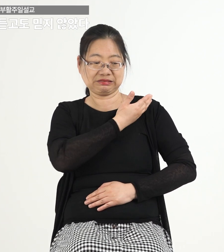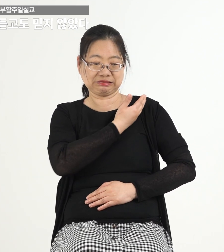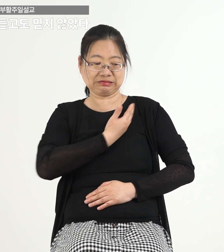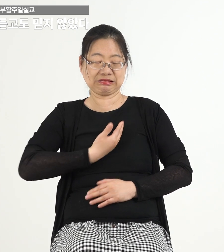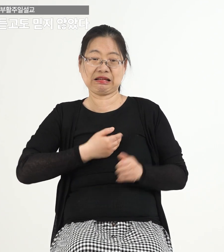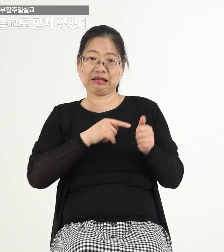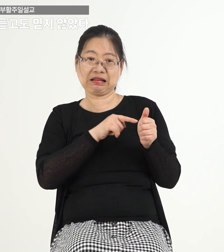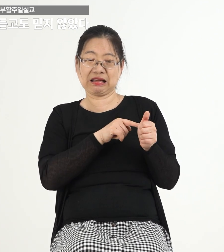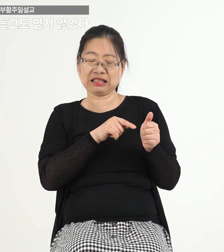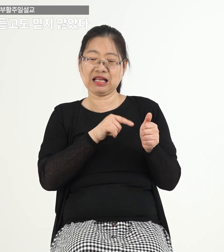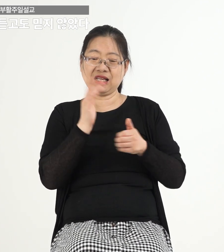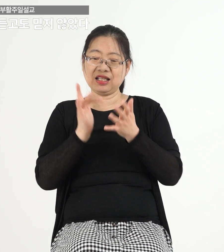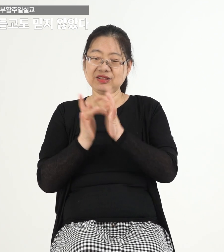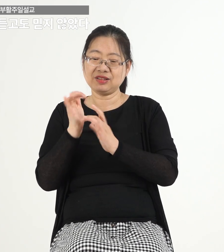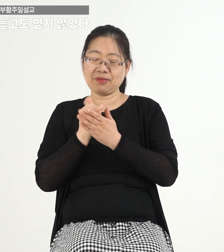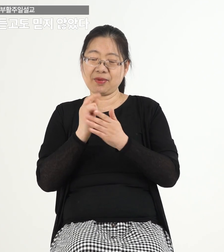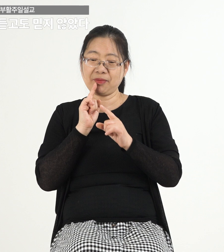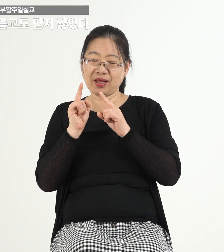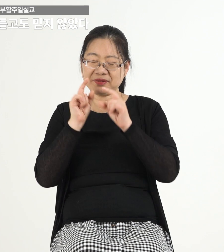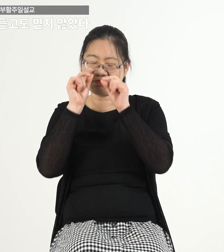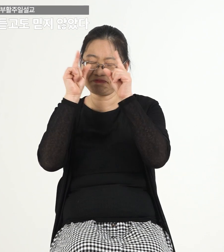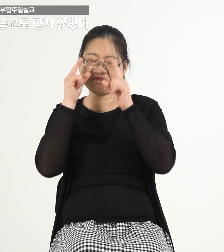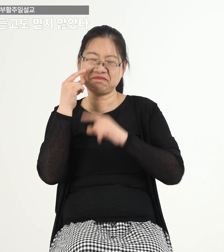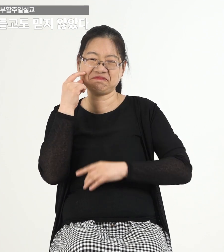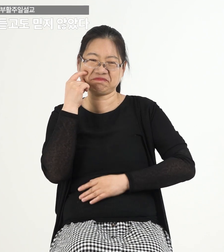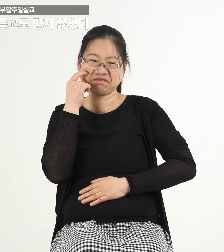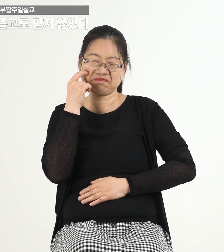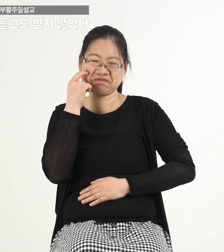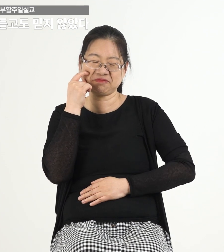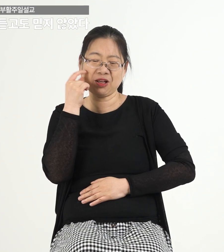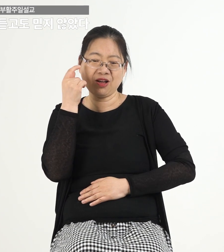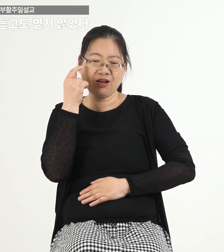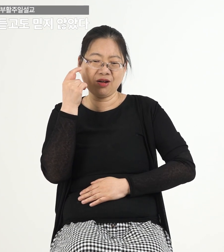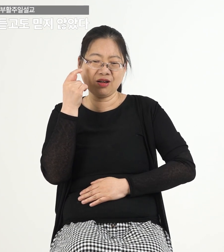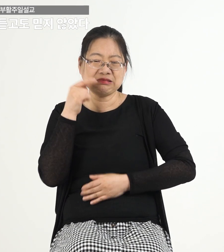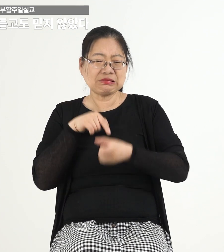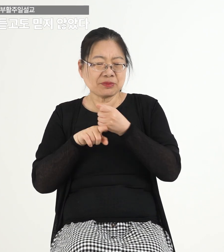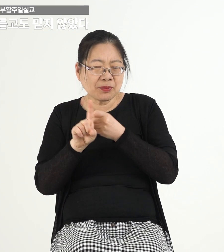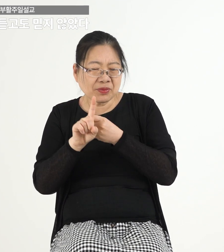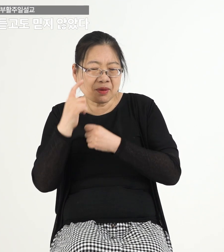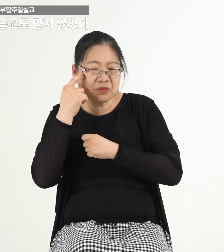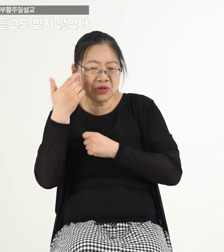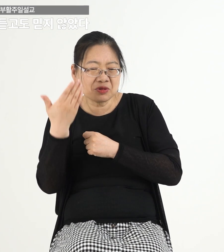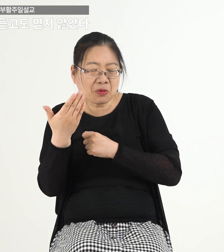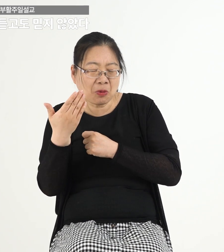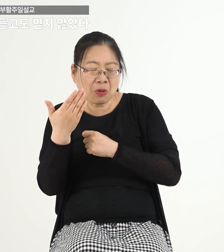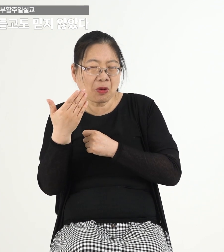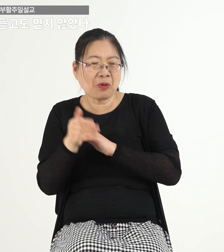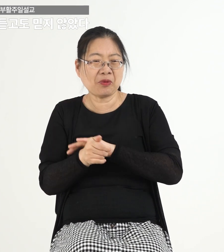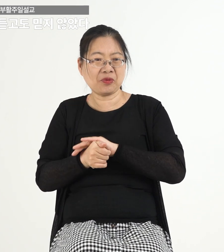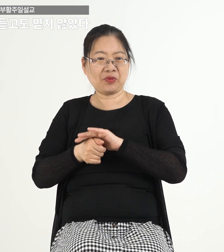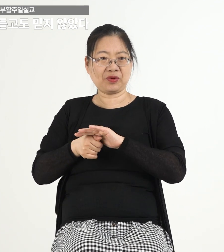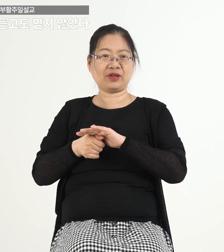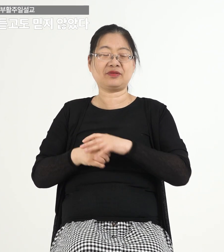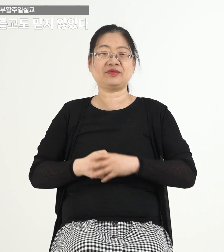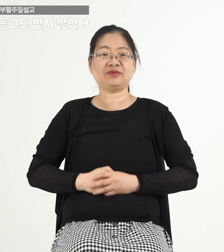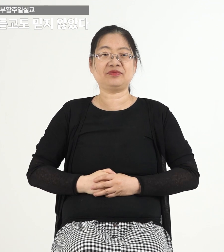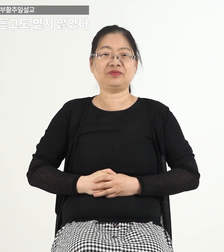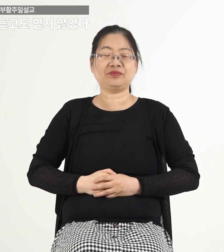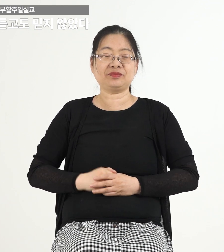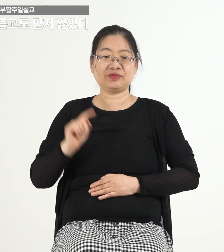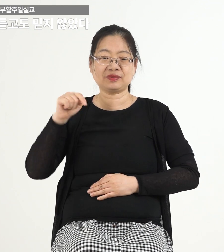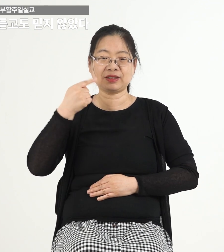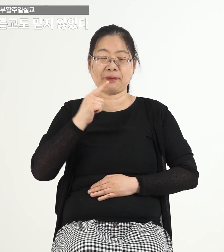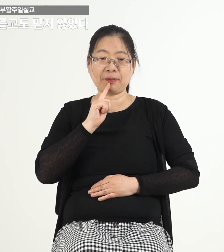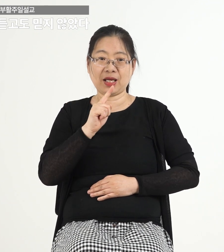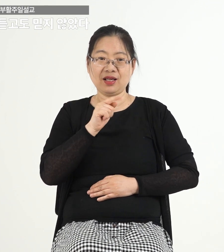제자들은 이 말씀을 깨닫지도 못하고 묻기도 두려워하더라. 다음 절 볼까요? 가버나움에